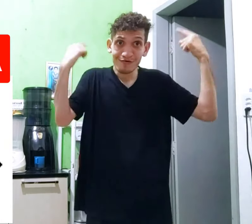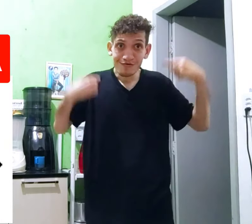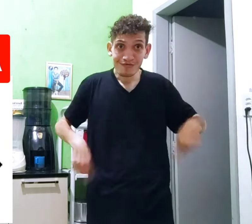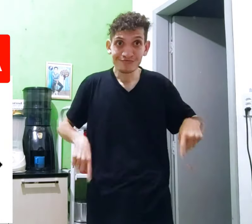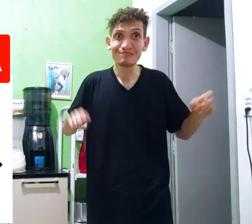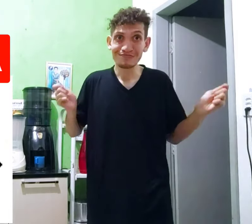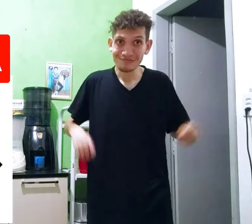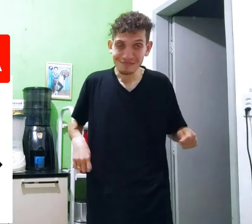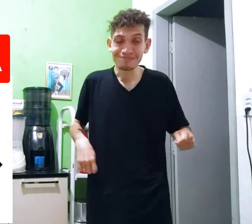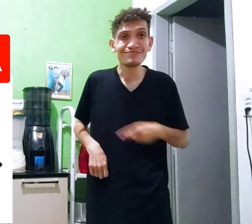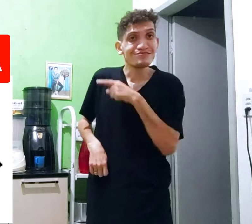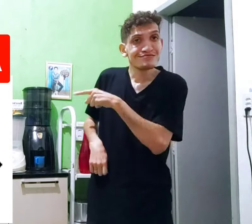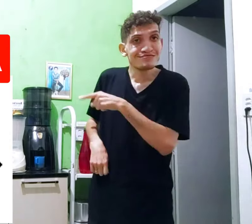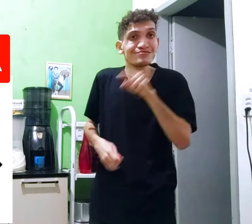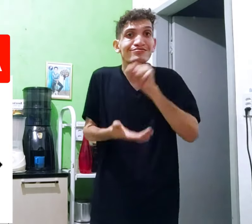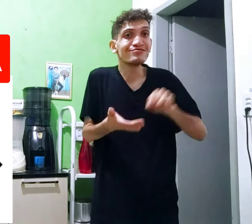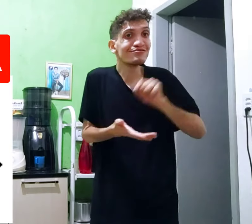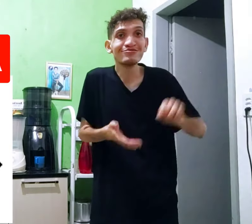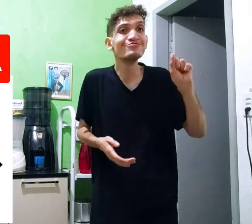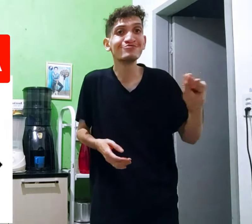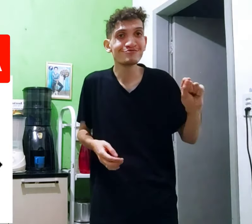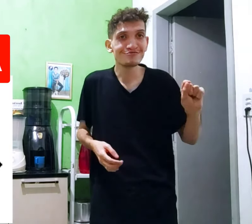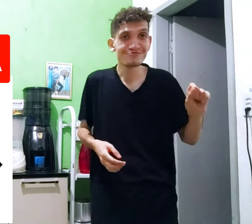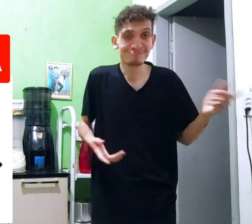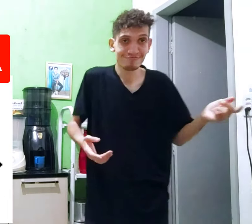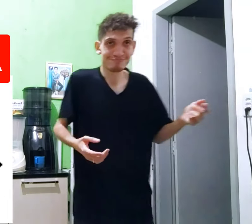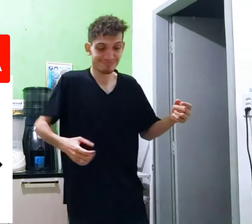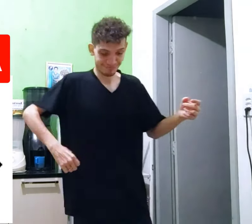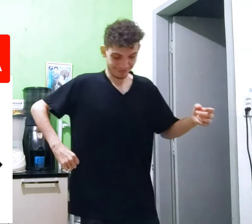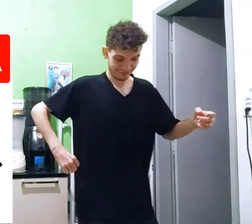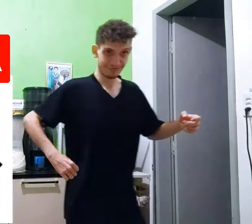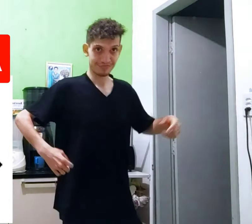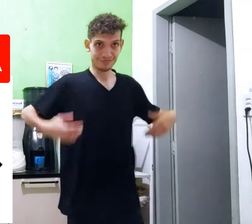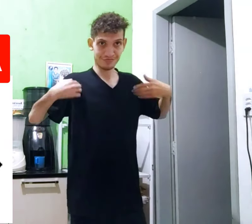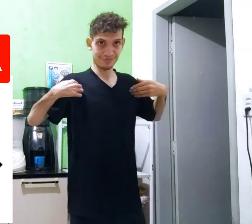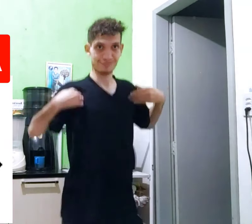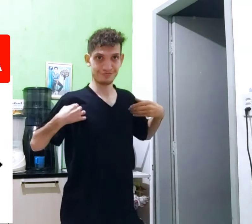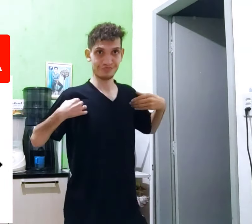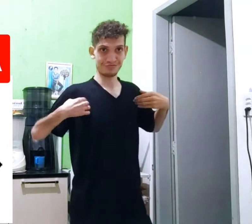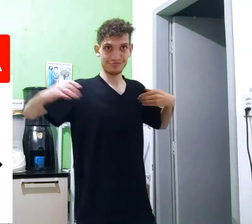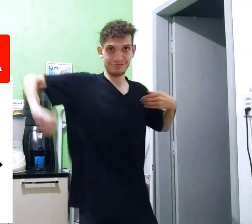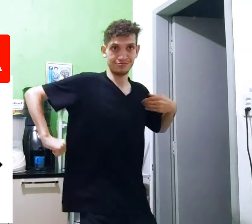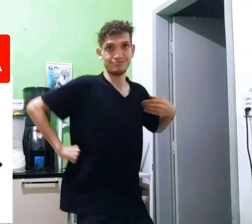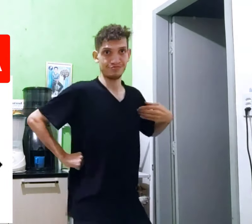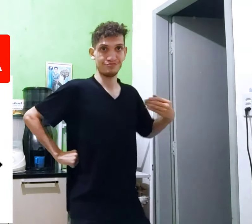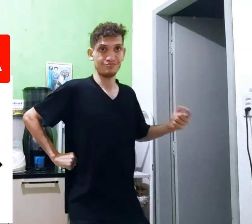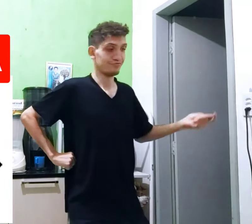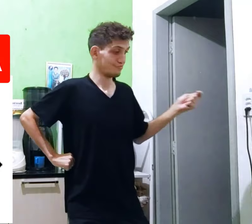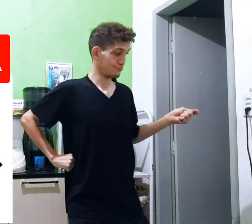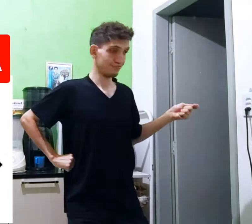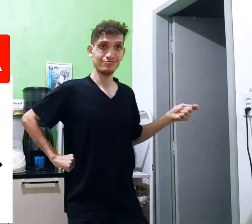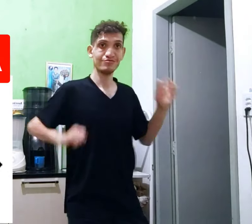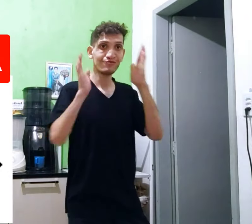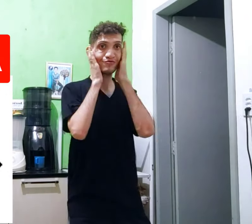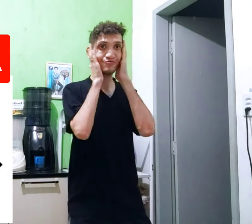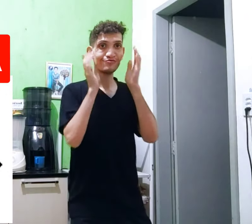E livres de escrita com o possível! Olha! Escrito aqui! O corpo está assim, a mão assim,